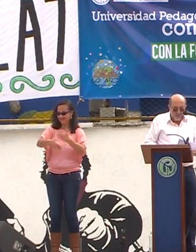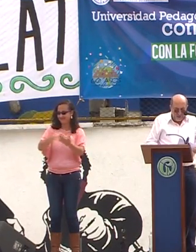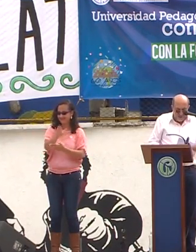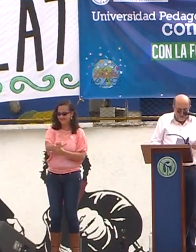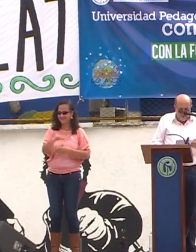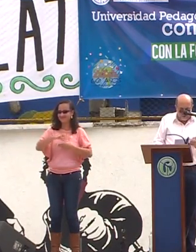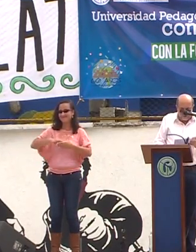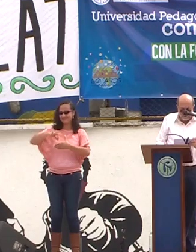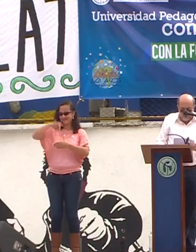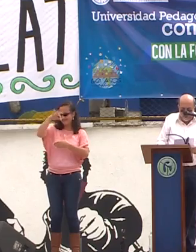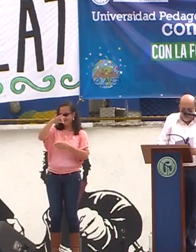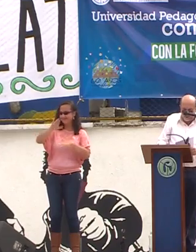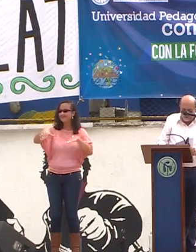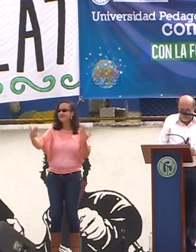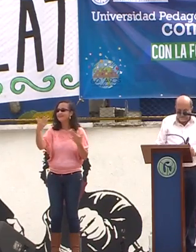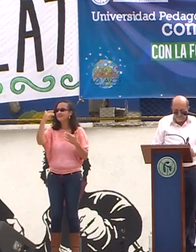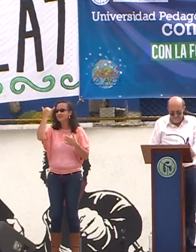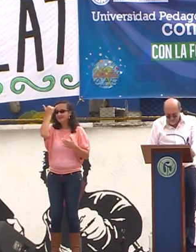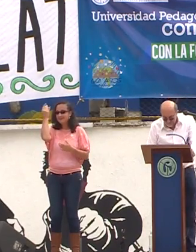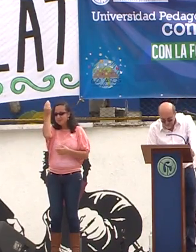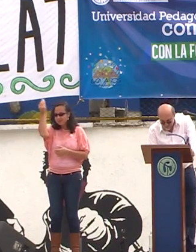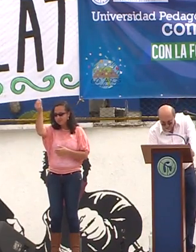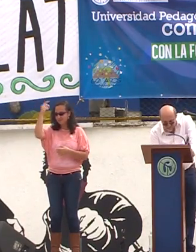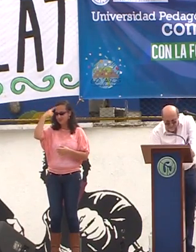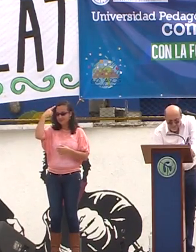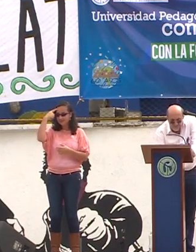espíritu, en nuestro intelecto.